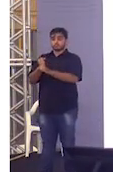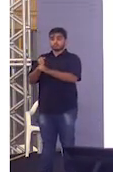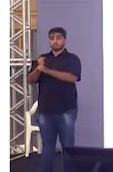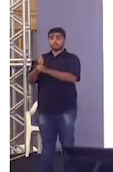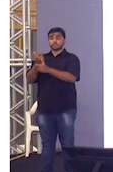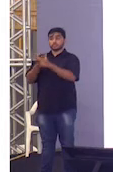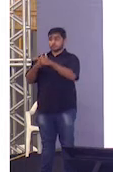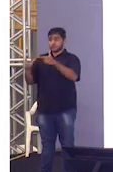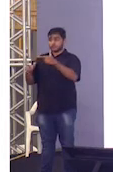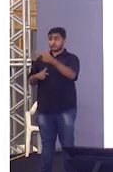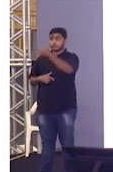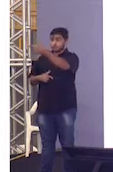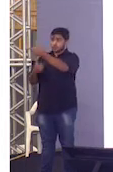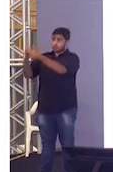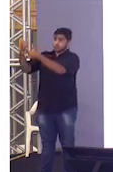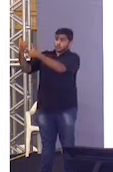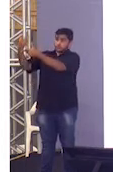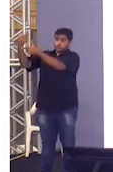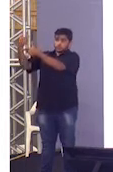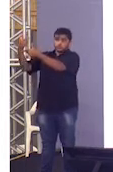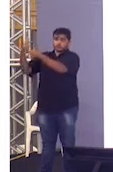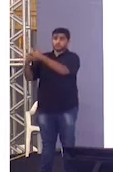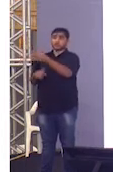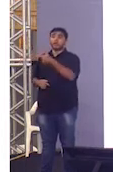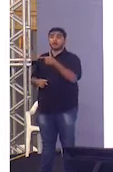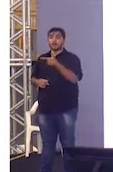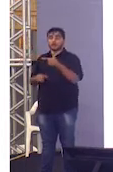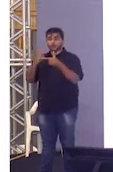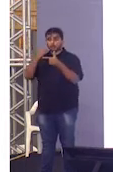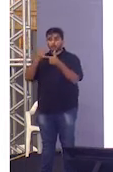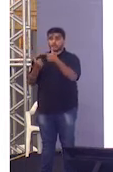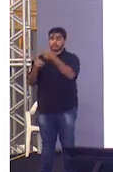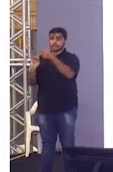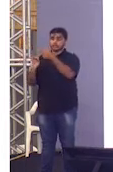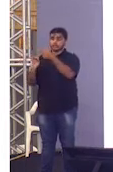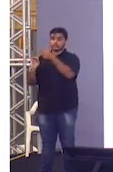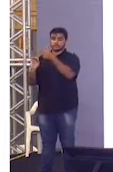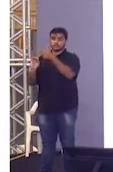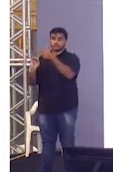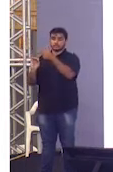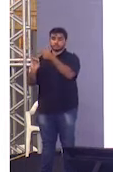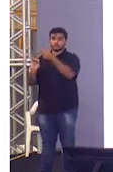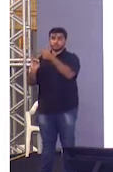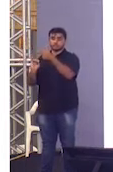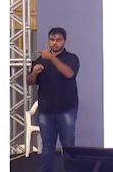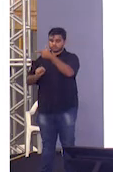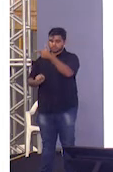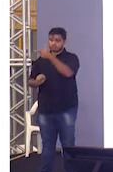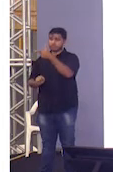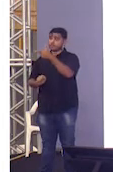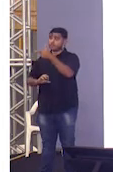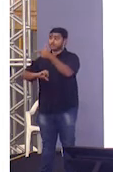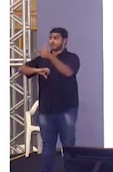O quociente é 10. E o resto é o maior possível. Quem é o resto?